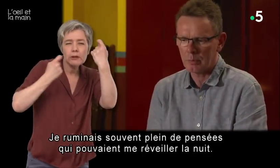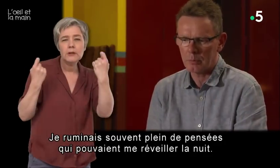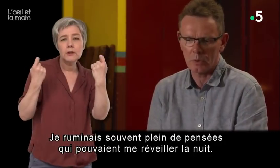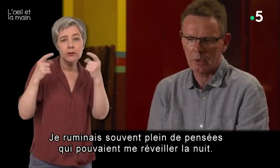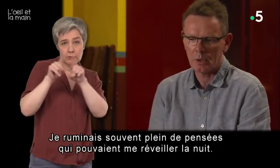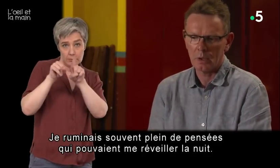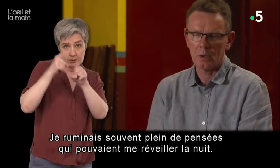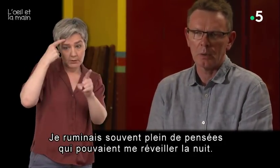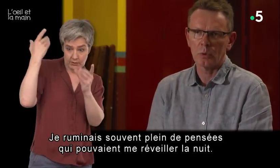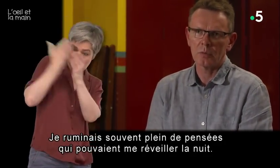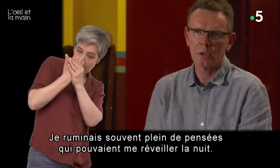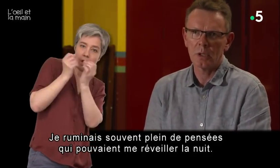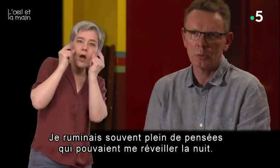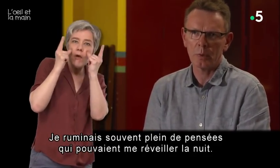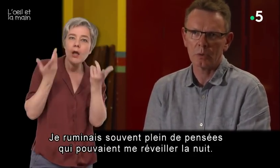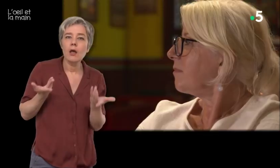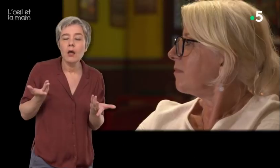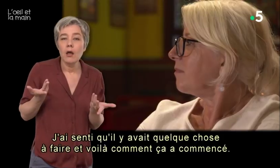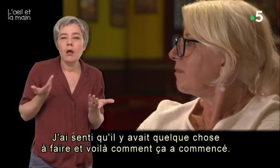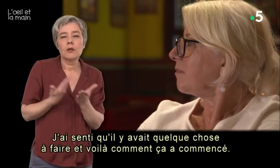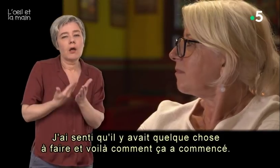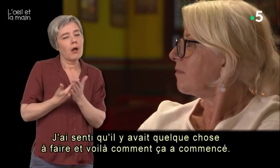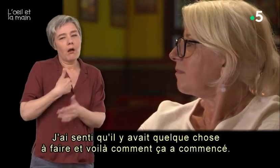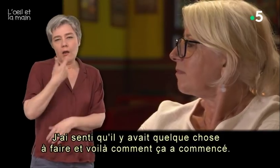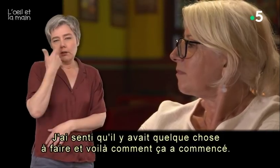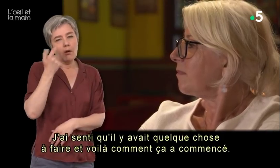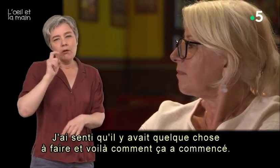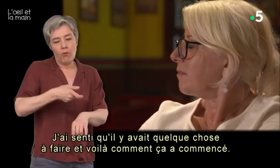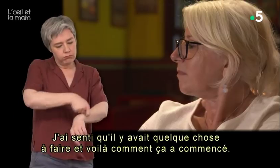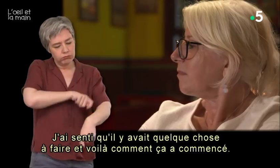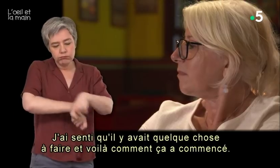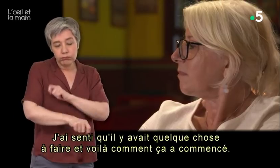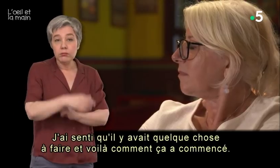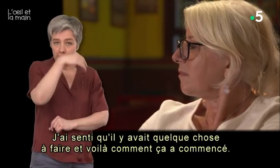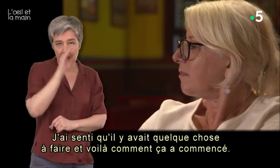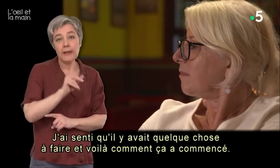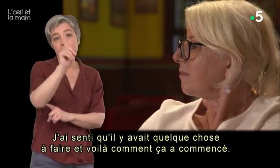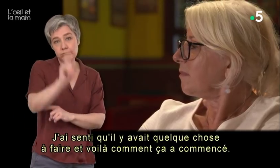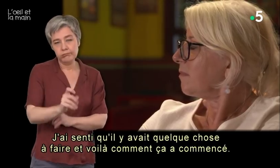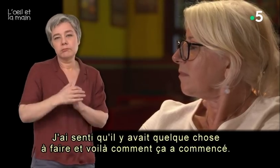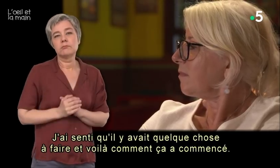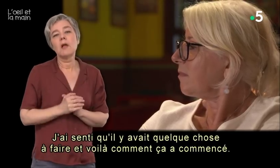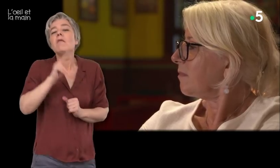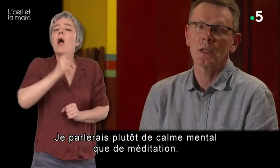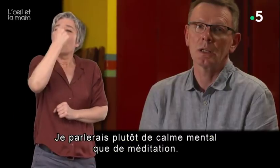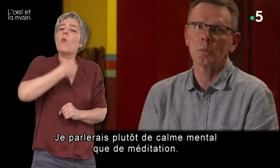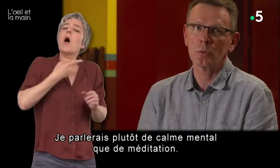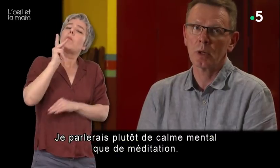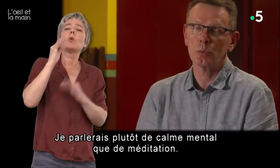même me réveiller la nuit, par exemple. Donc là, j'ai senti qu'il y avait peut-être quelque chose à faire. Et donc voilà comment ça a commencé. Et moi, je parlais plutôt